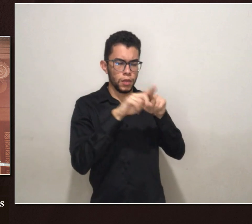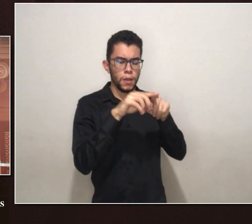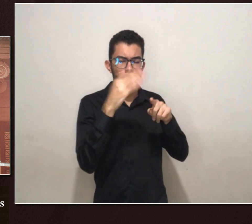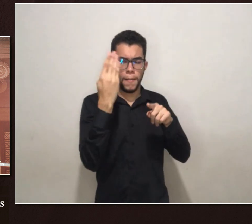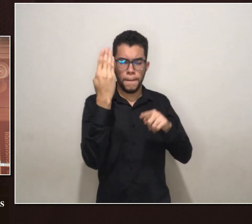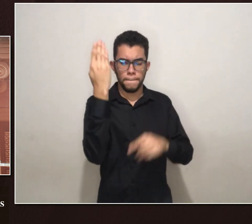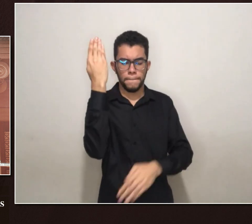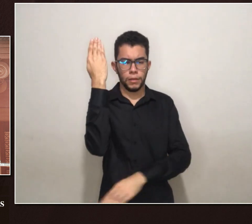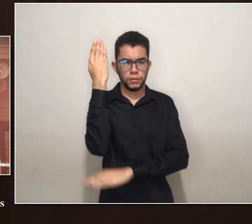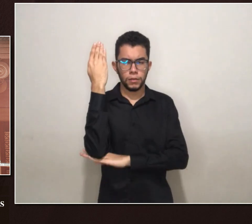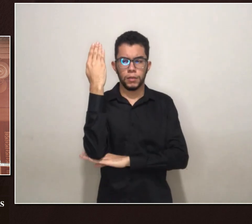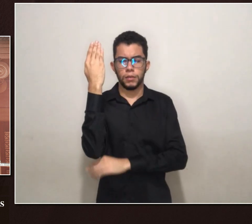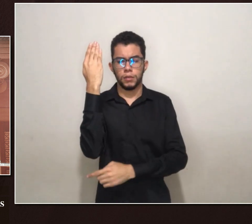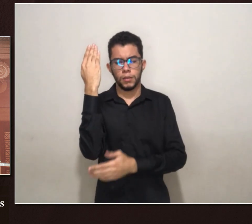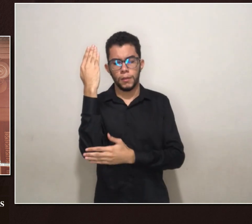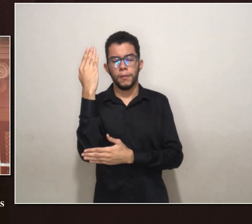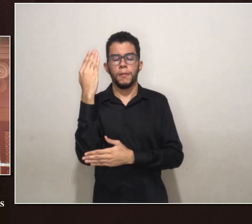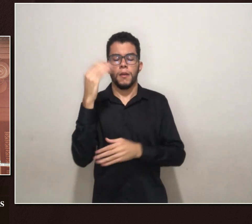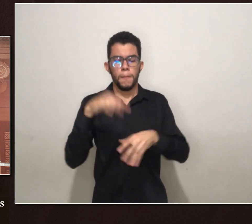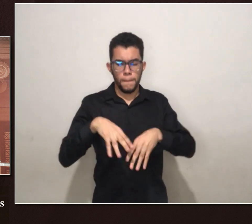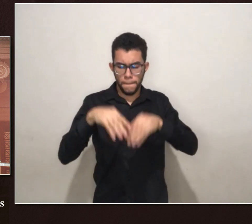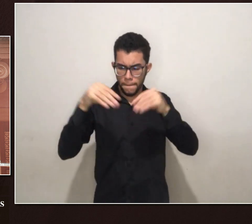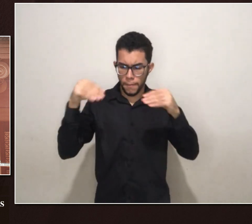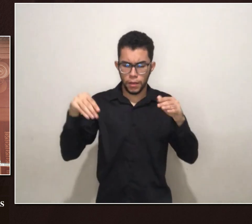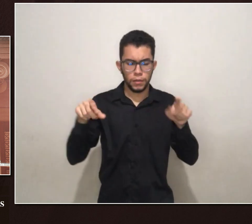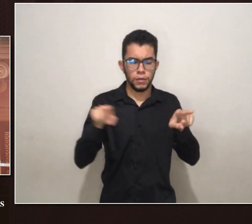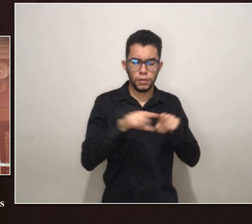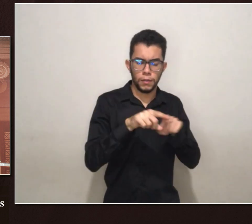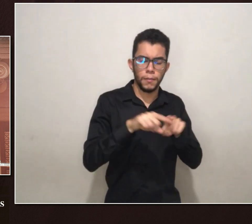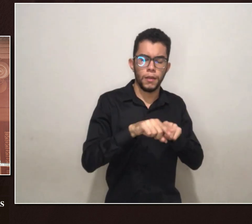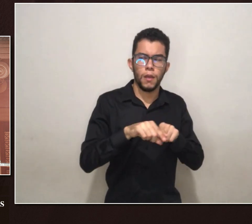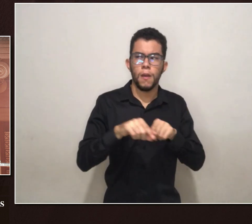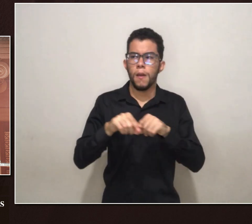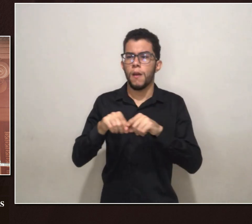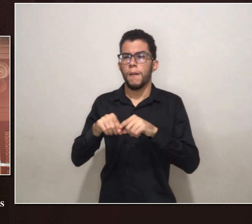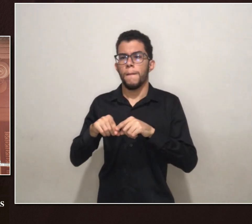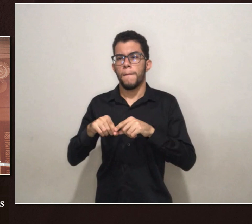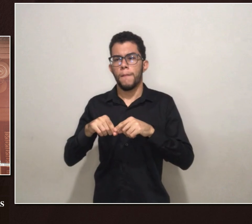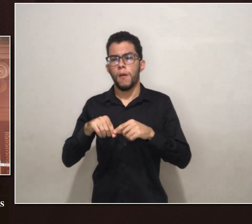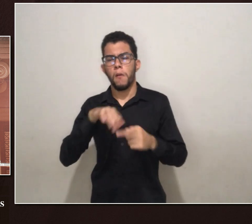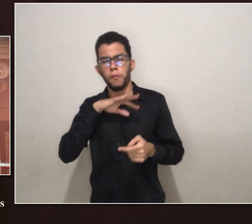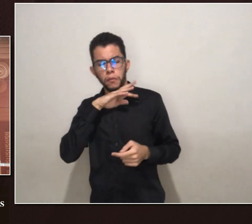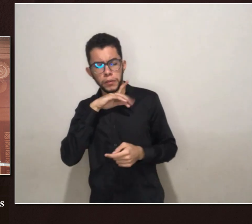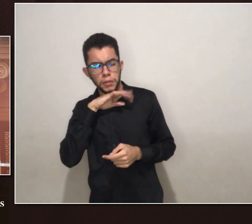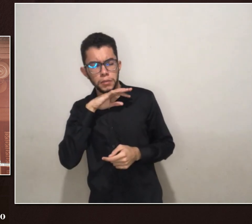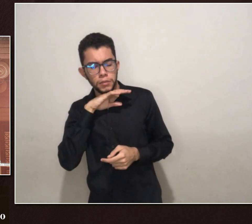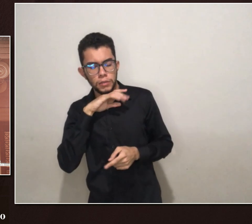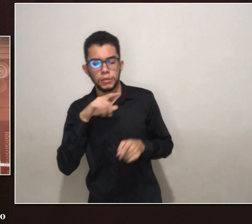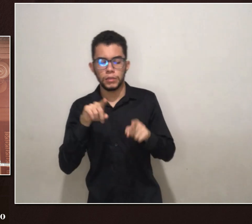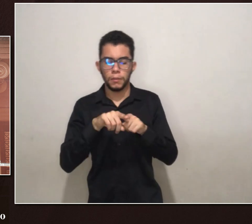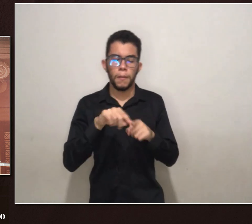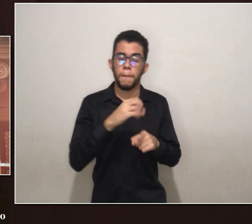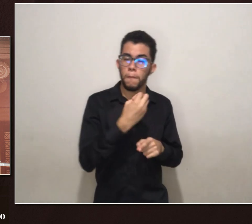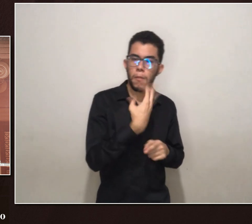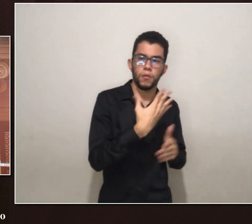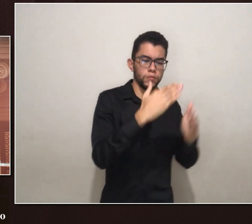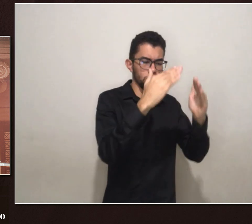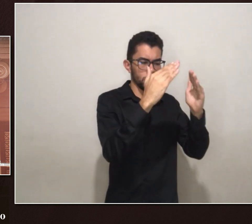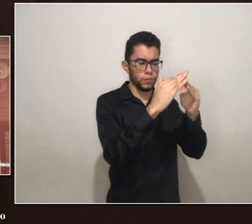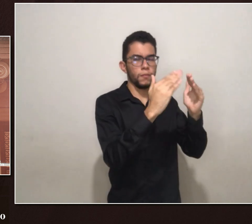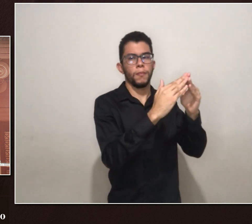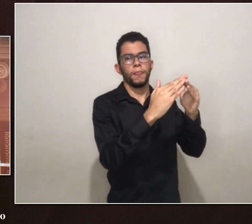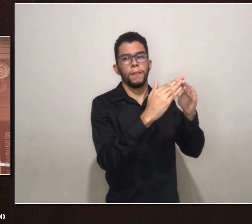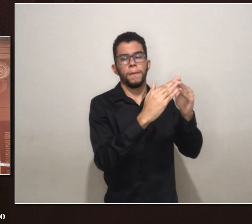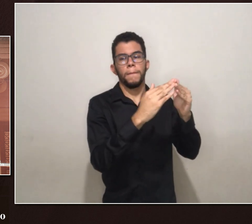de barro, alguns para honra, outros, porém, para desonra. Assim, pois, se alguém a si mesmo